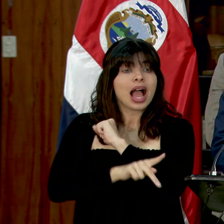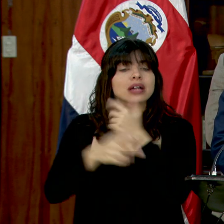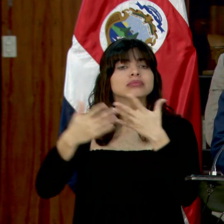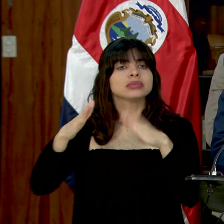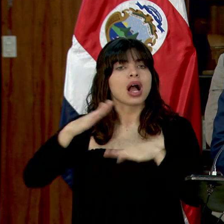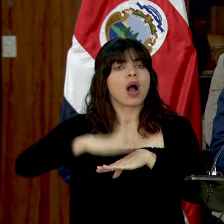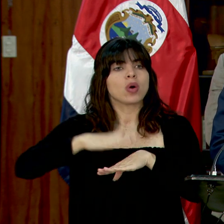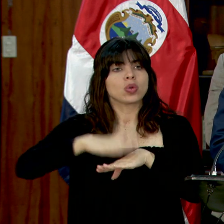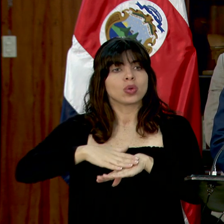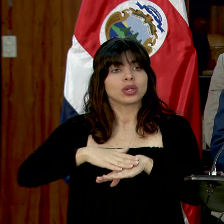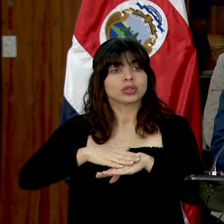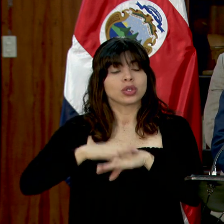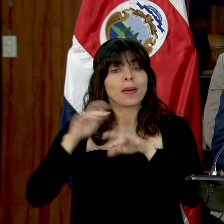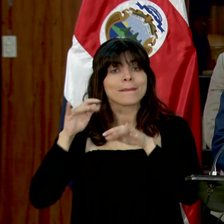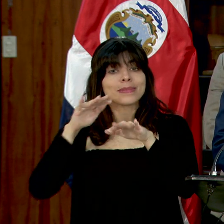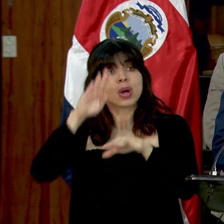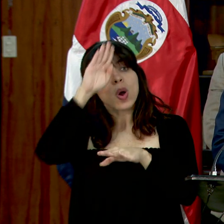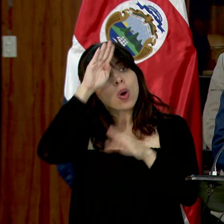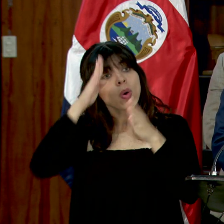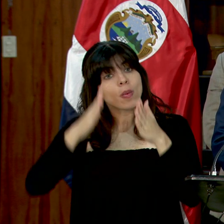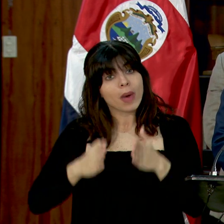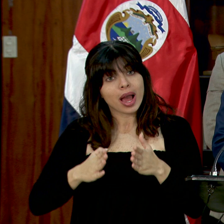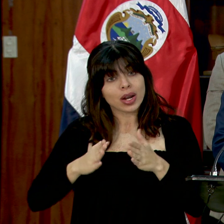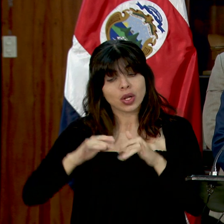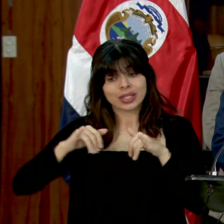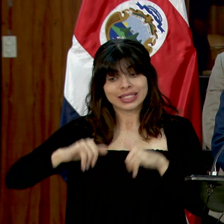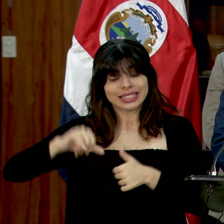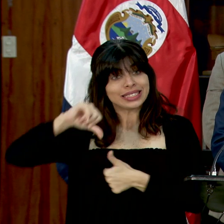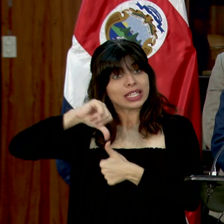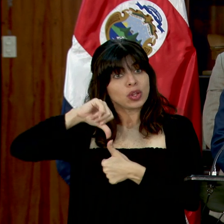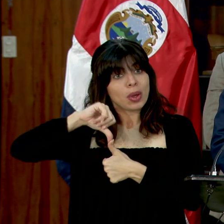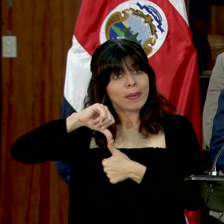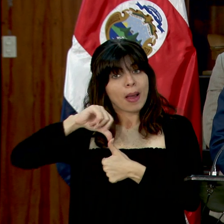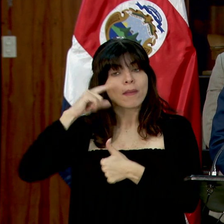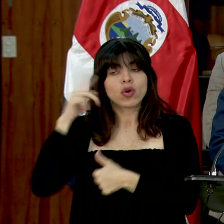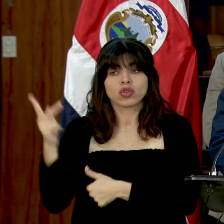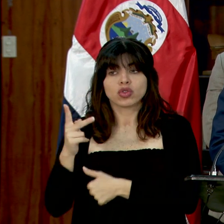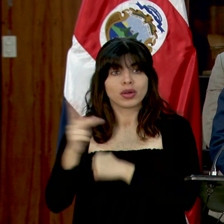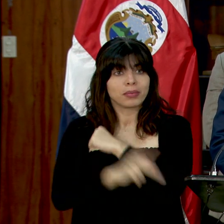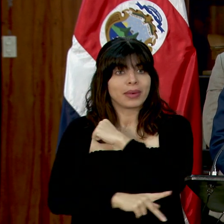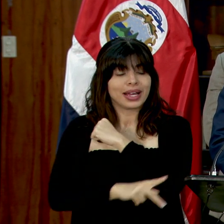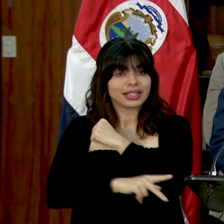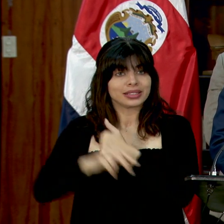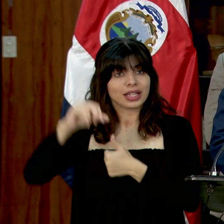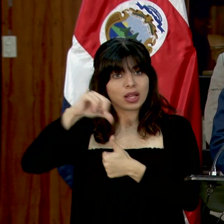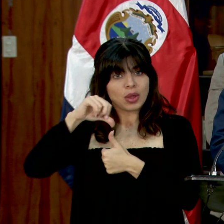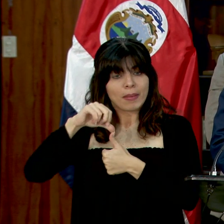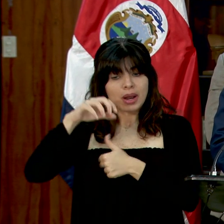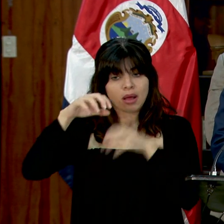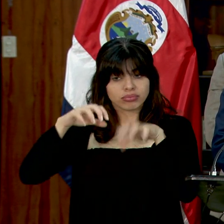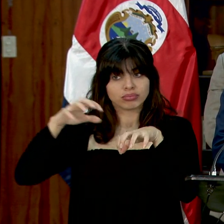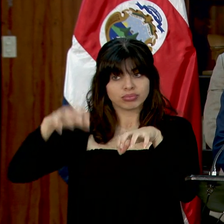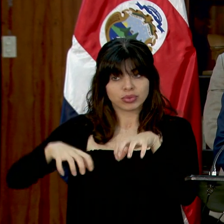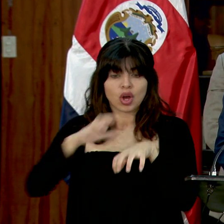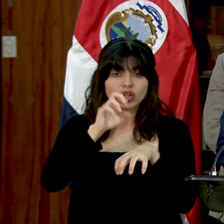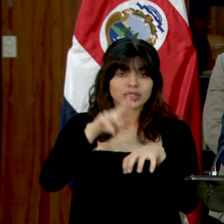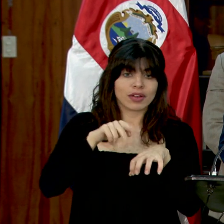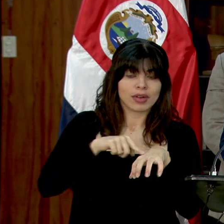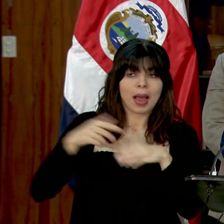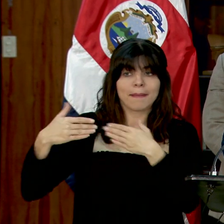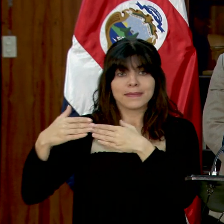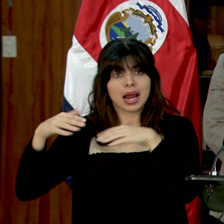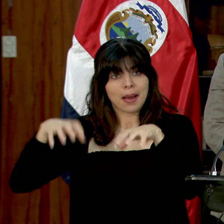autorizó a los migrantes cubanos que están en Centroamérica, en los dos países de Centroamérica en donde hoy se encuentran, Costa Rica y